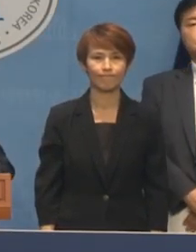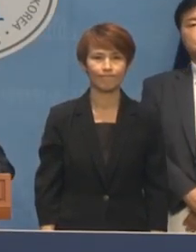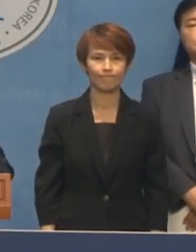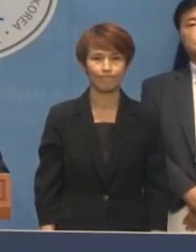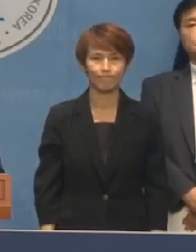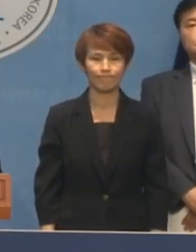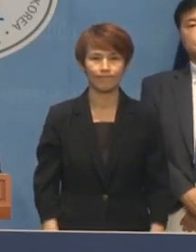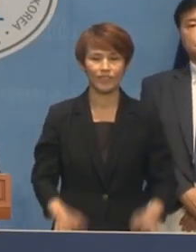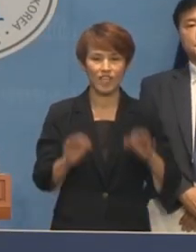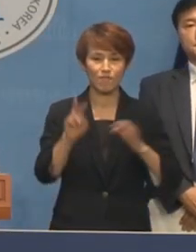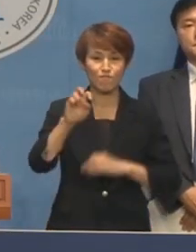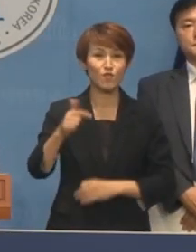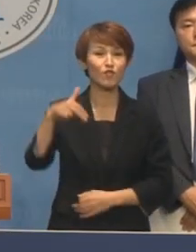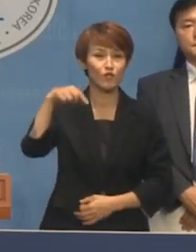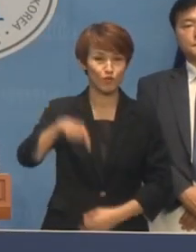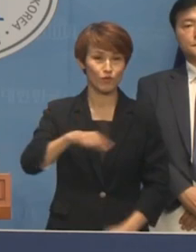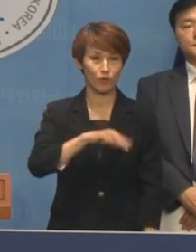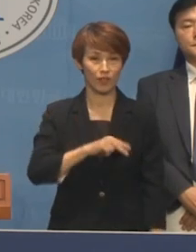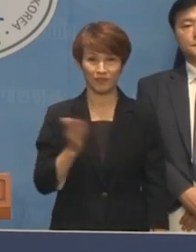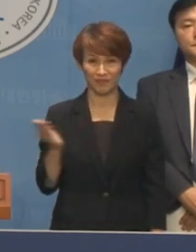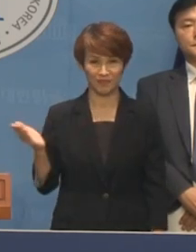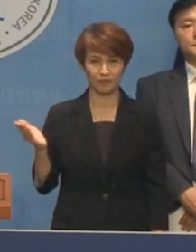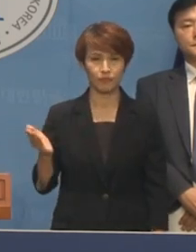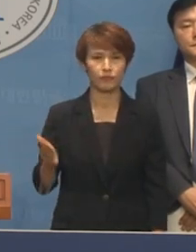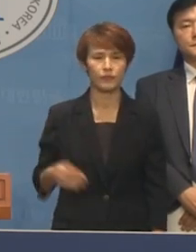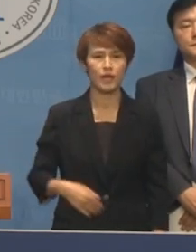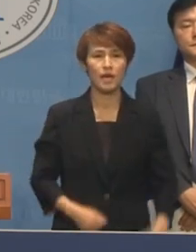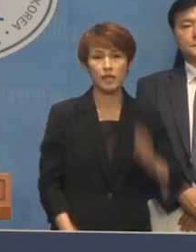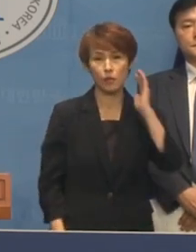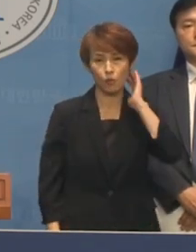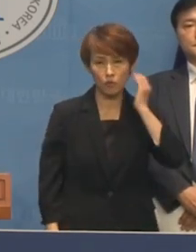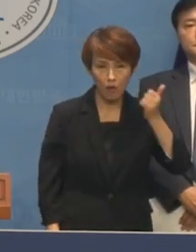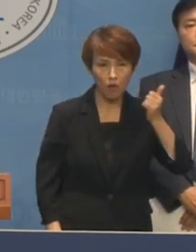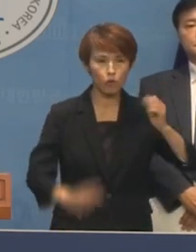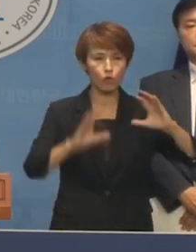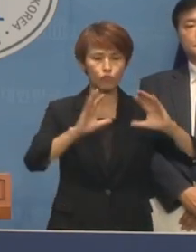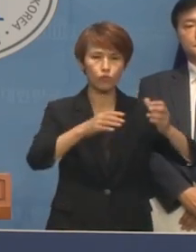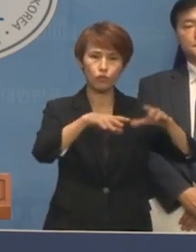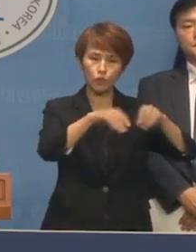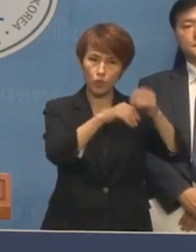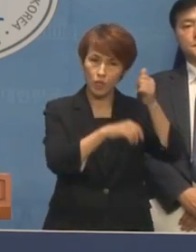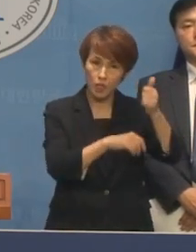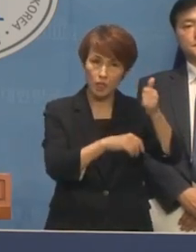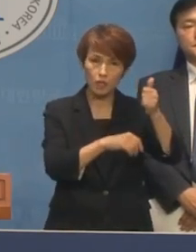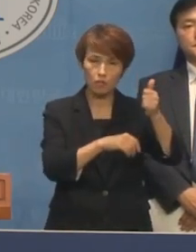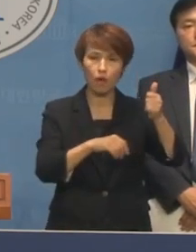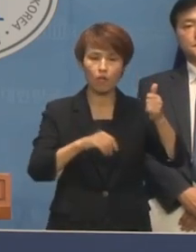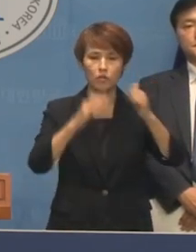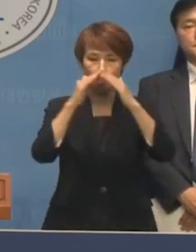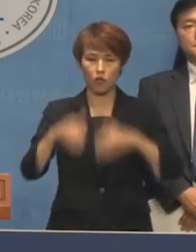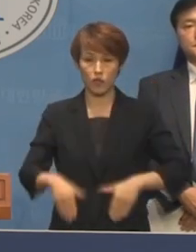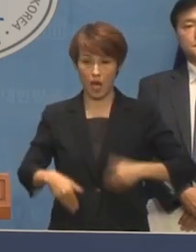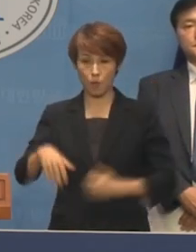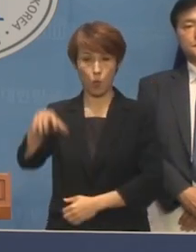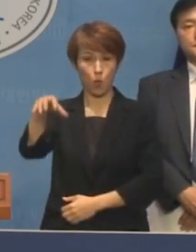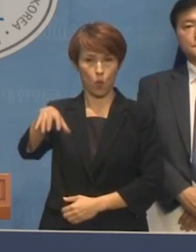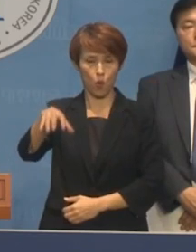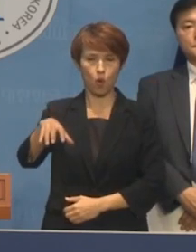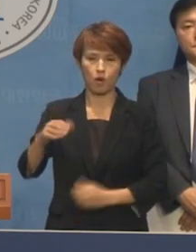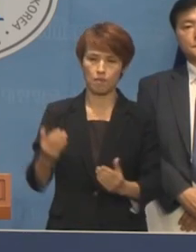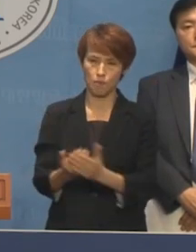네, 김문수 의원입니다. 이처럼 대통령과 국무총리 모두 전남 전체의 공동